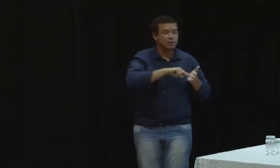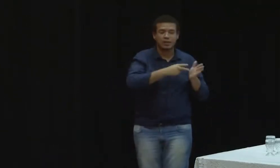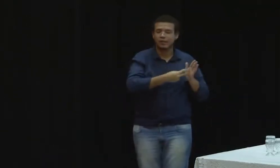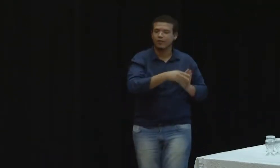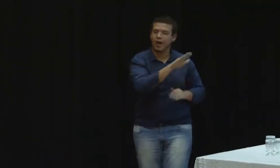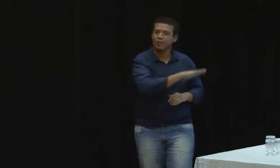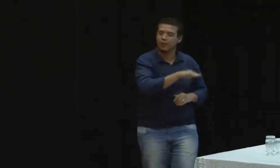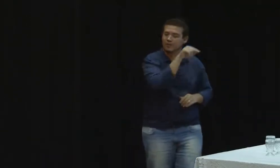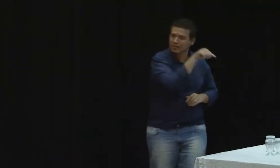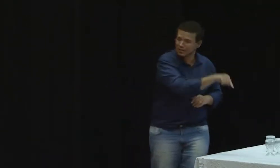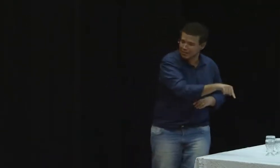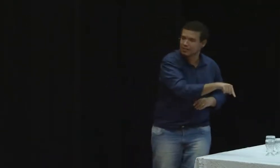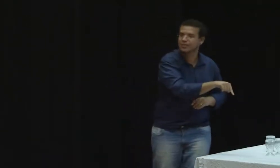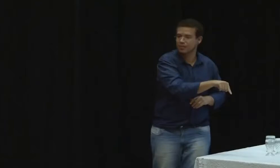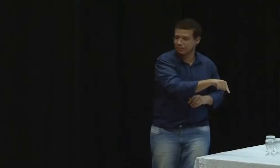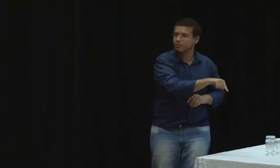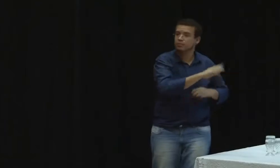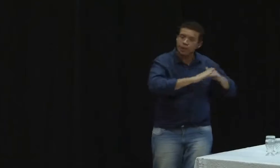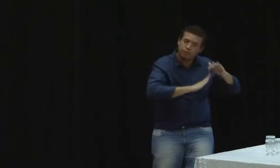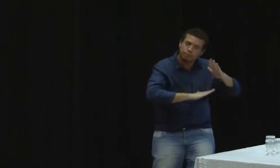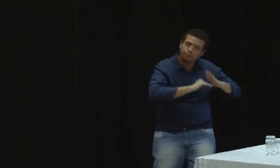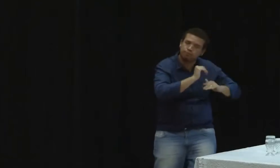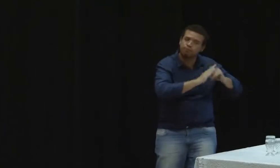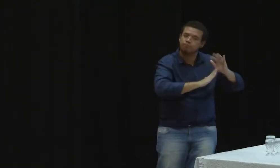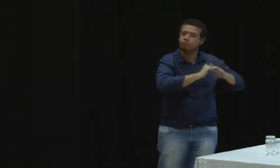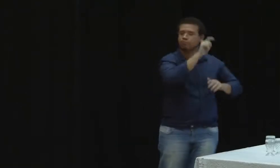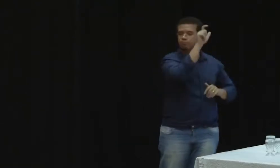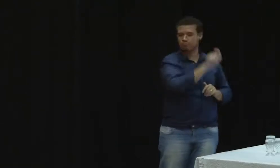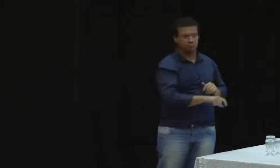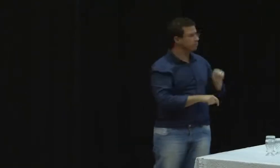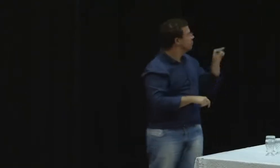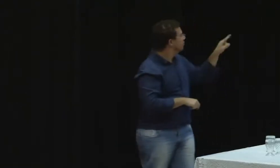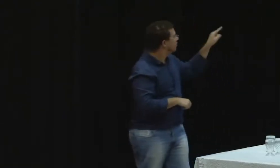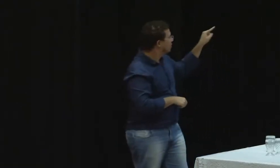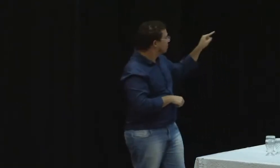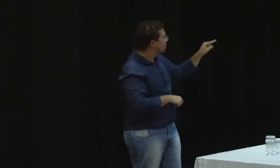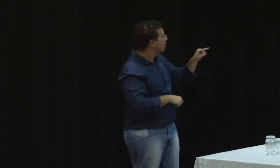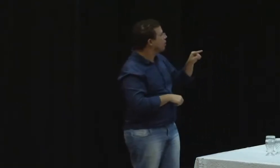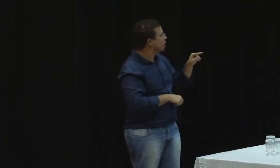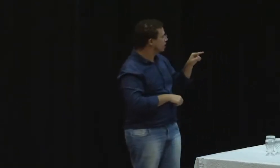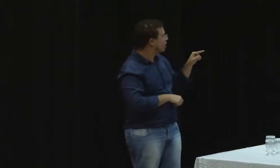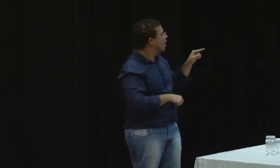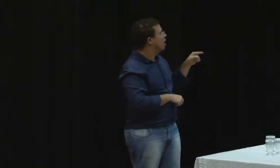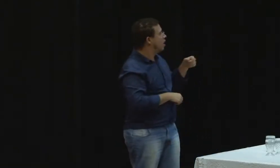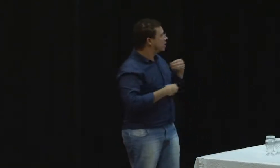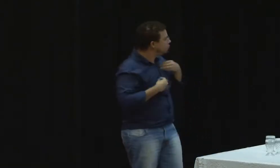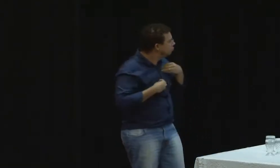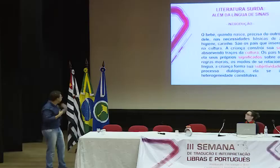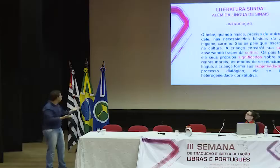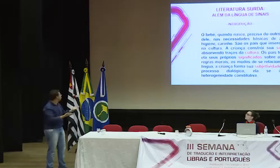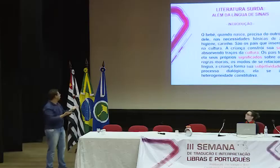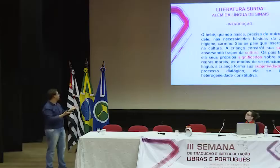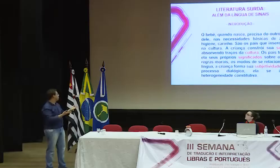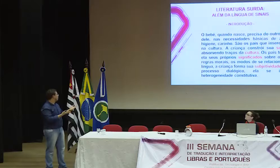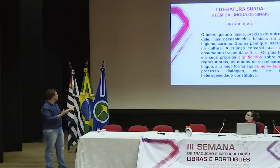mãe oferece para essa criança. Isso é que dá significado e constitui a criança.